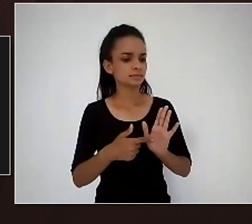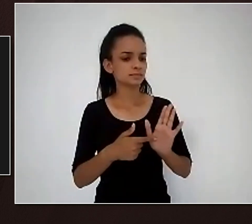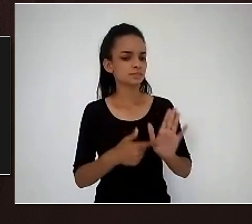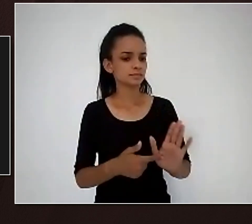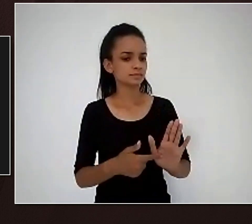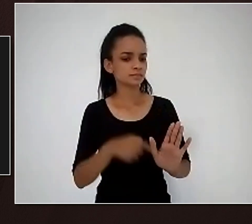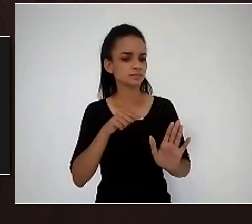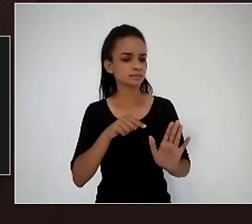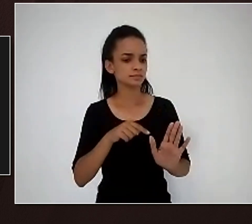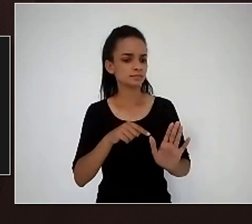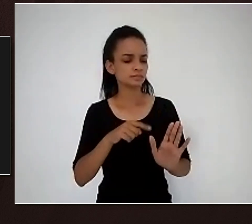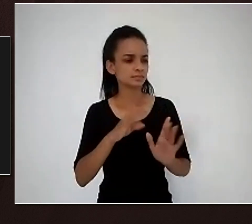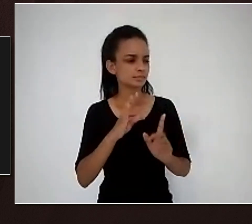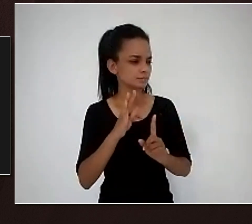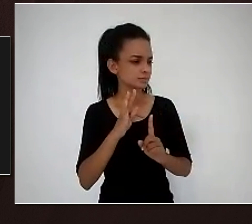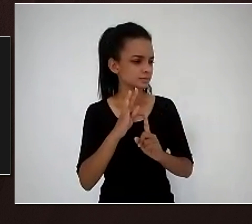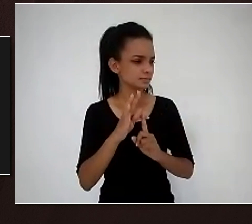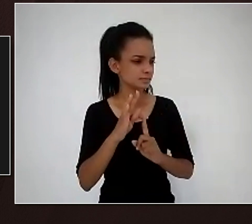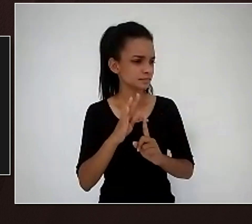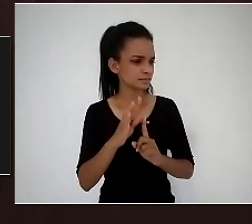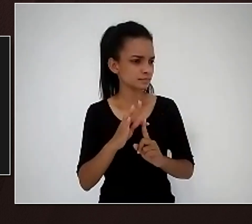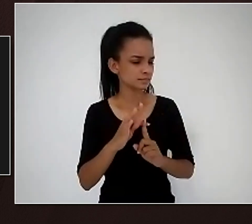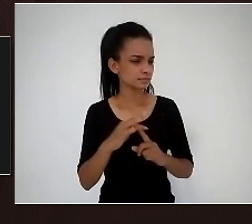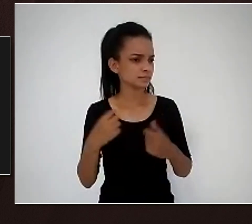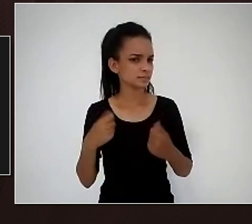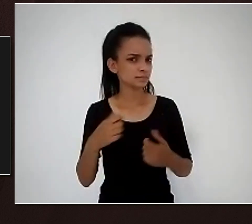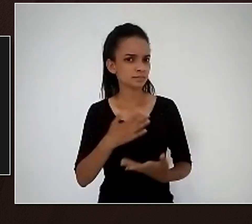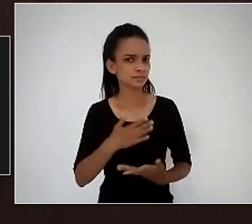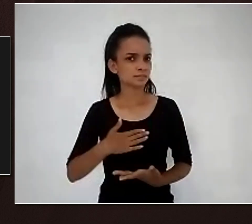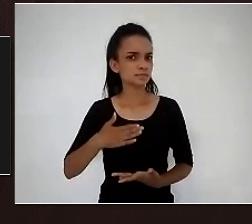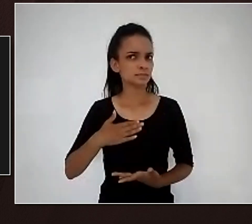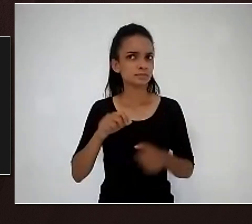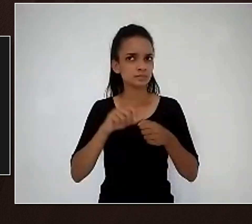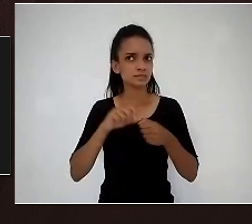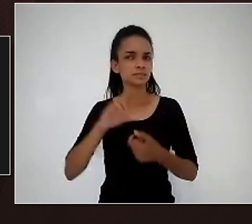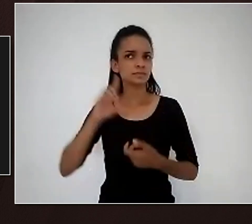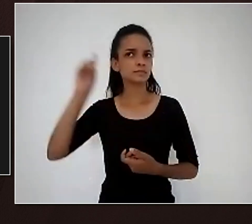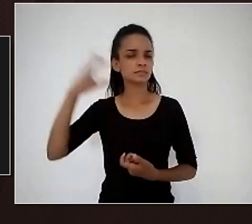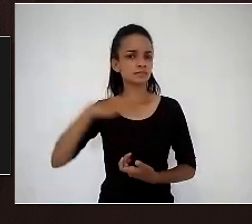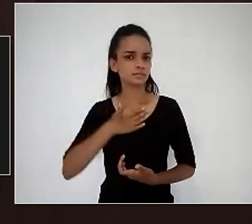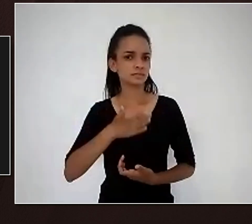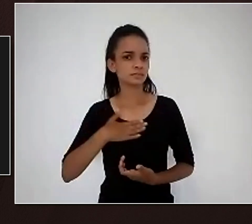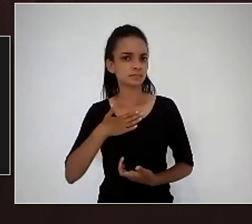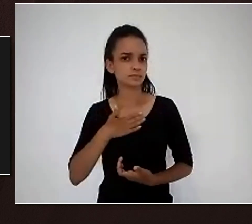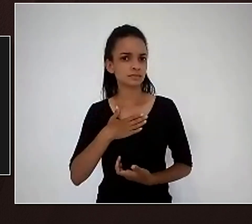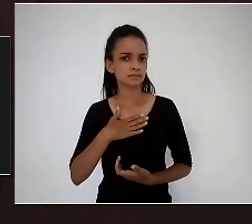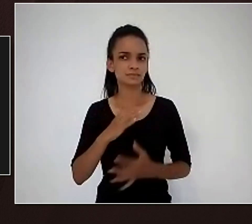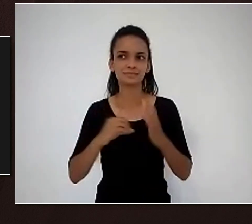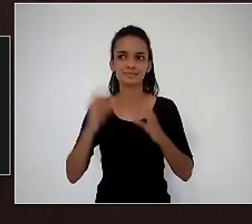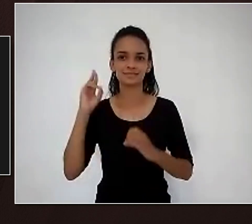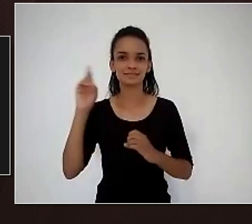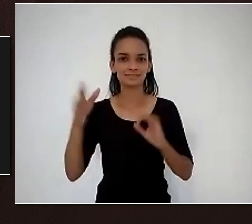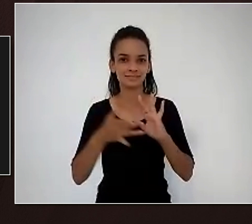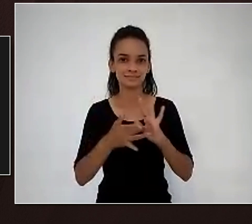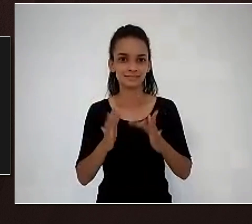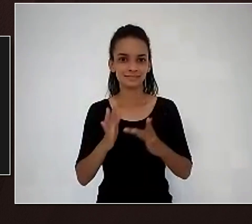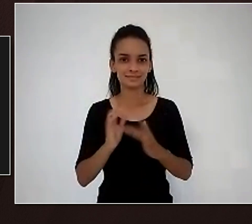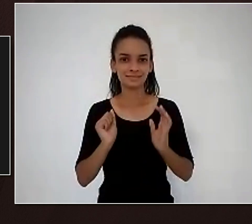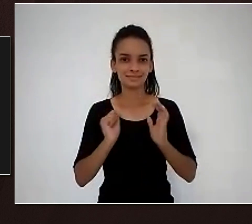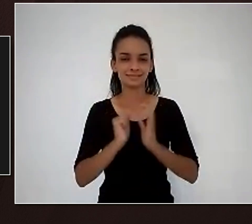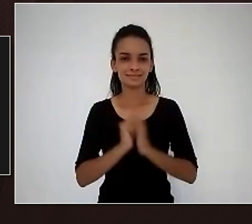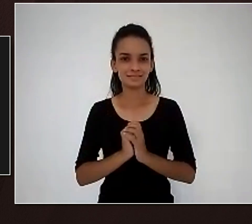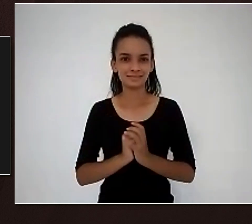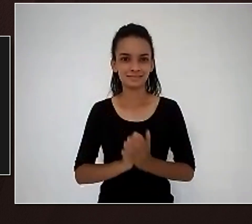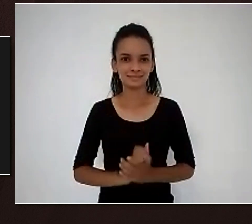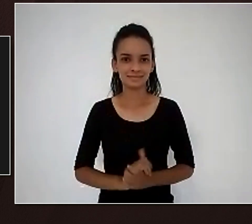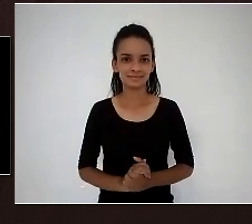agradable, ¿no?, al Señor. Señor Jesús, oh Señor Jesús, amén. Eso es todo, hermano, muchas gracias, Señor